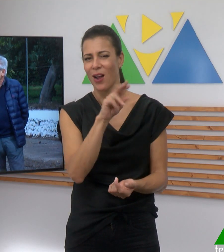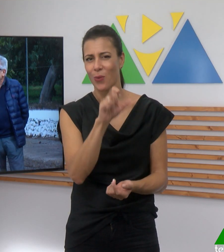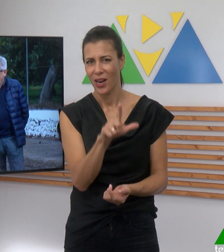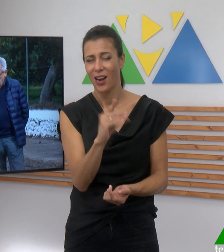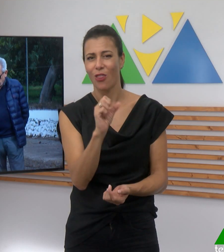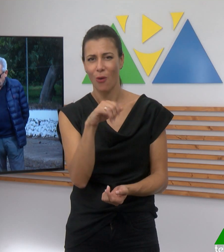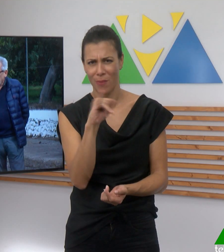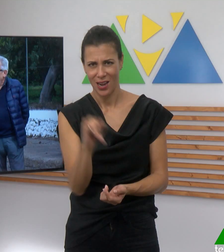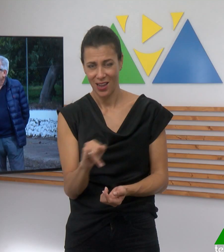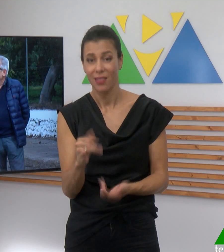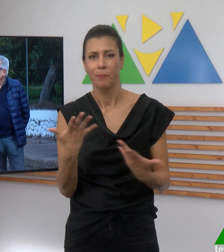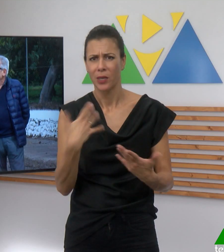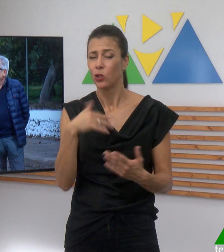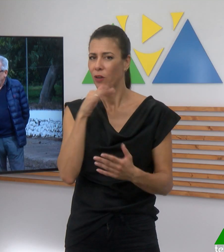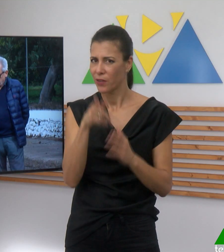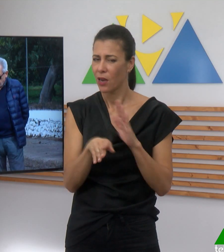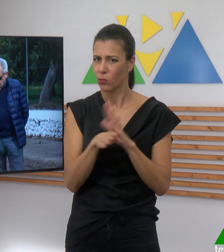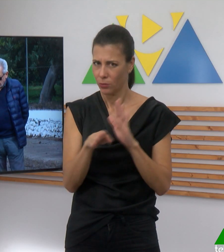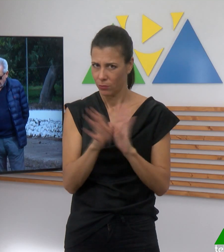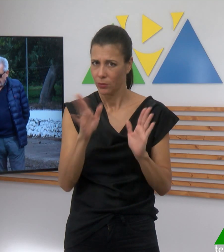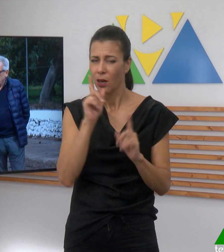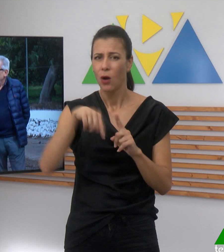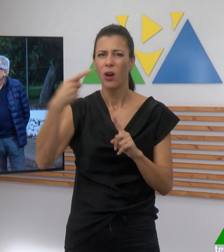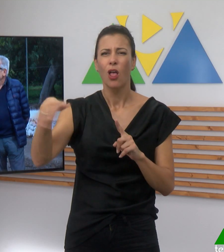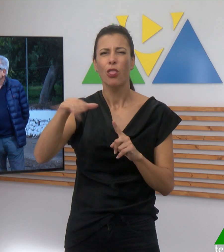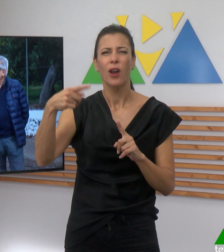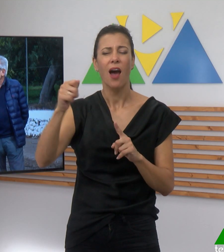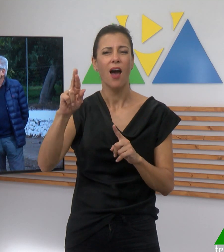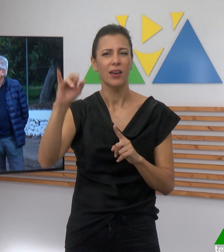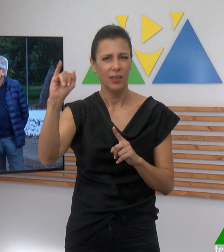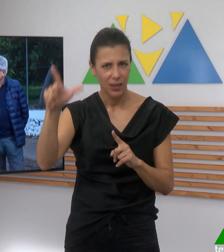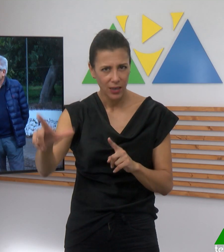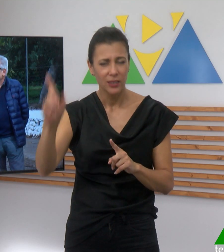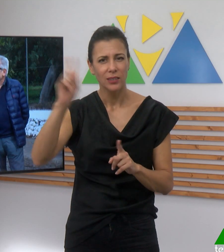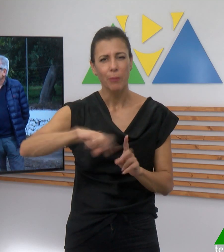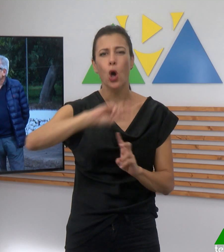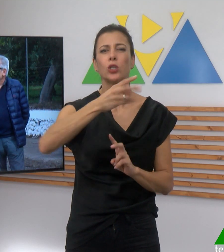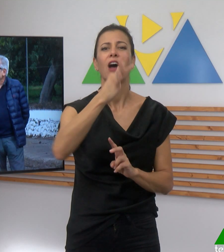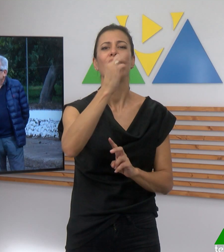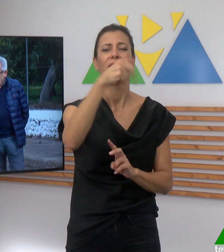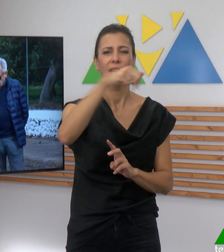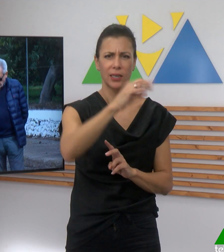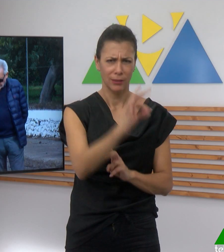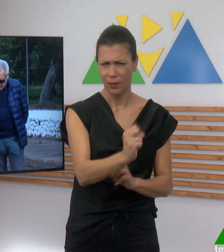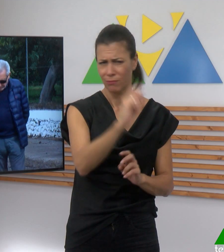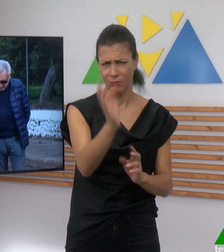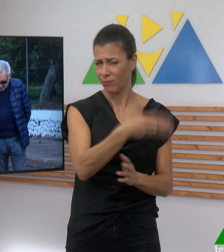todavía eh nos queda todavía nos acercaremos a la zona del jaril a la zona de fanata etcétera etcétera O sea que vamos a seguir recorriendo casi